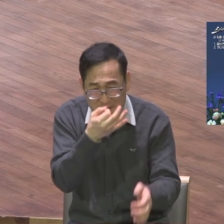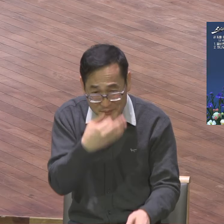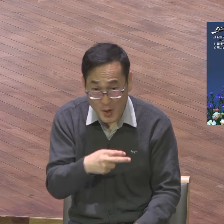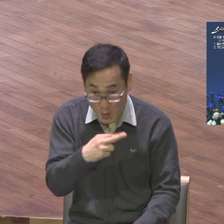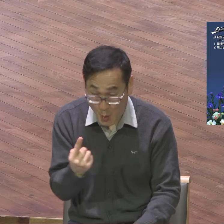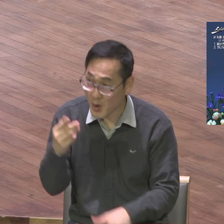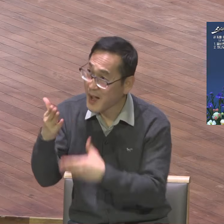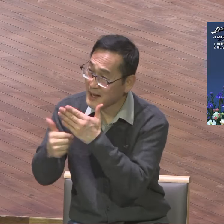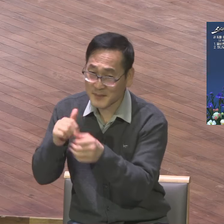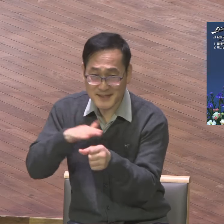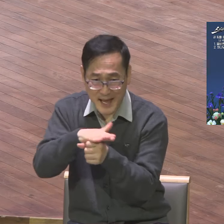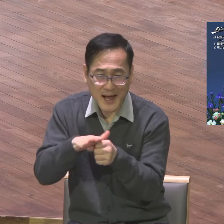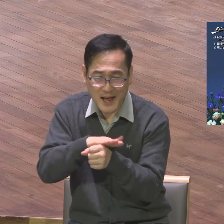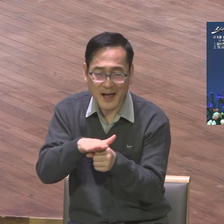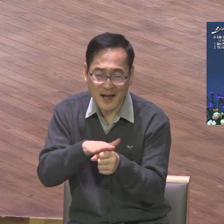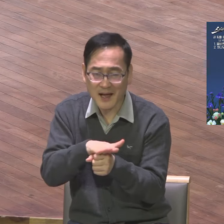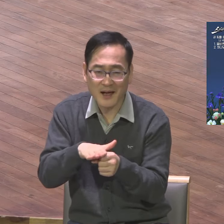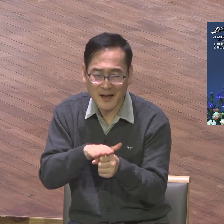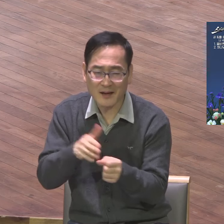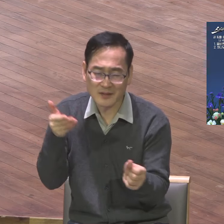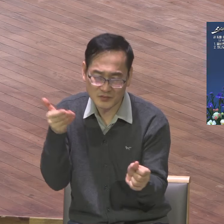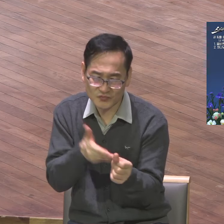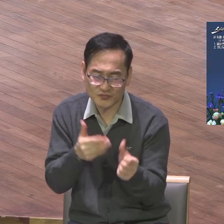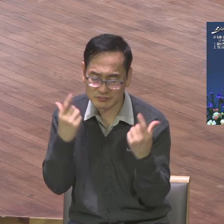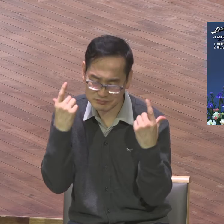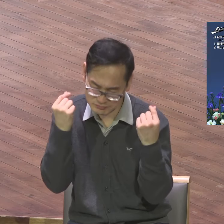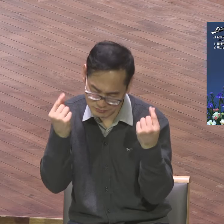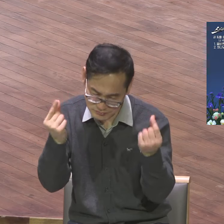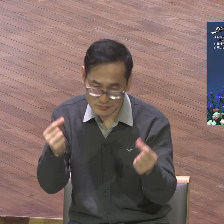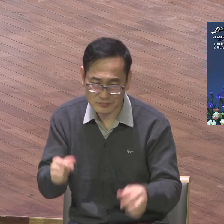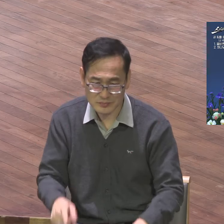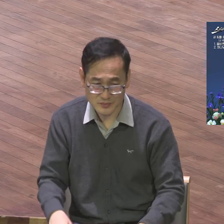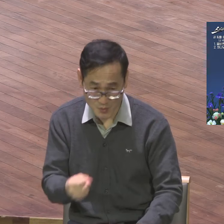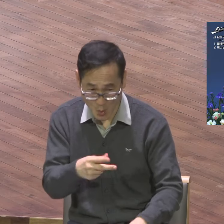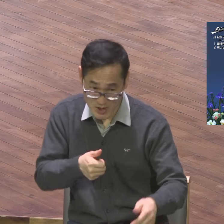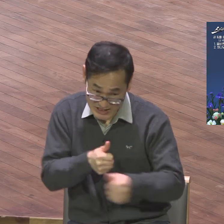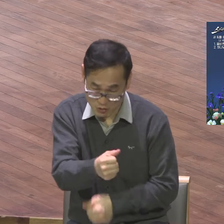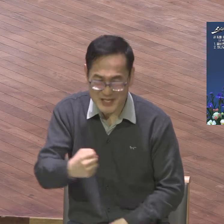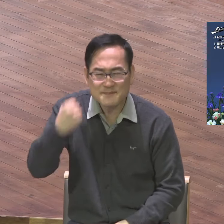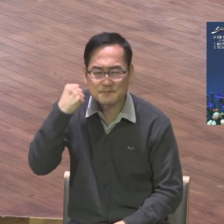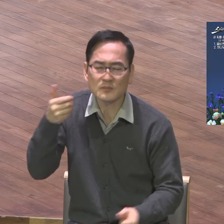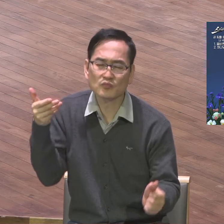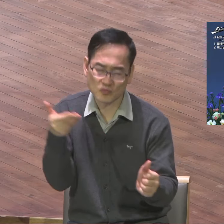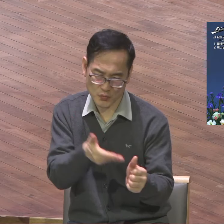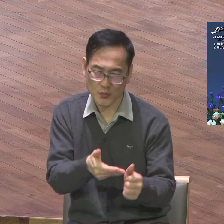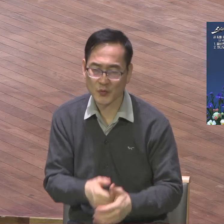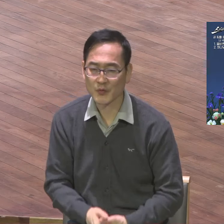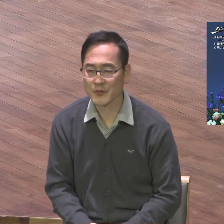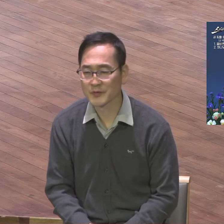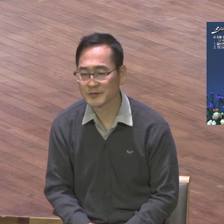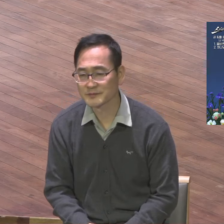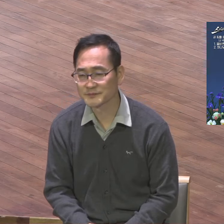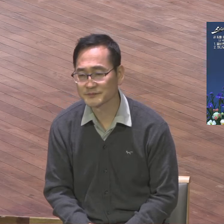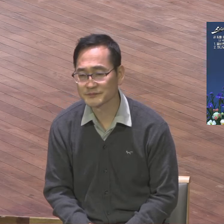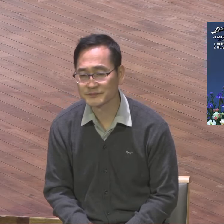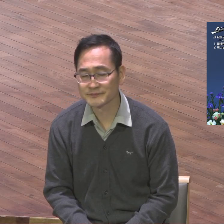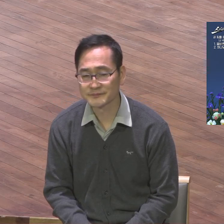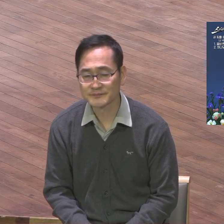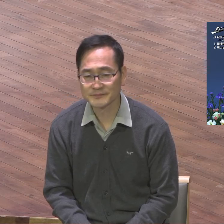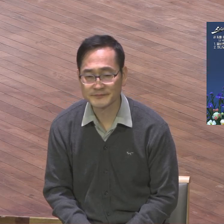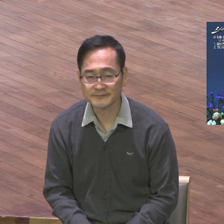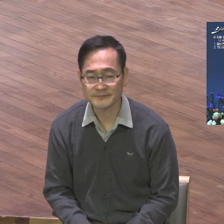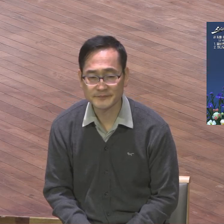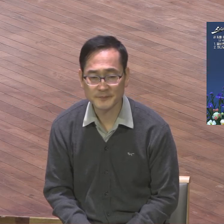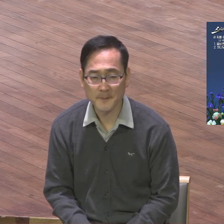하나님은 여러분에게 그것을 넘어설 수 있는 새 힘을 주십니다. 여러분 뭐